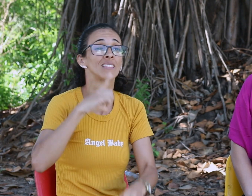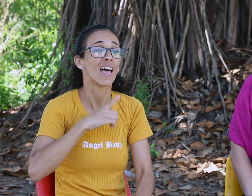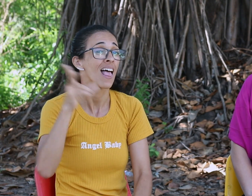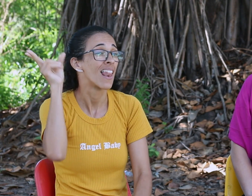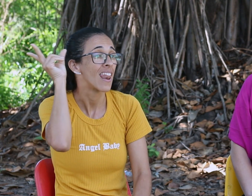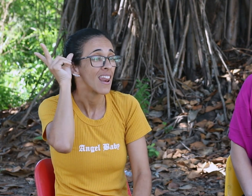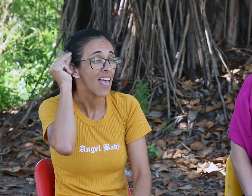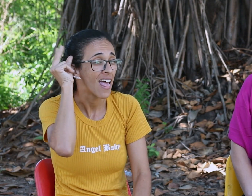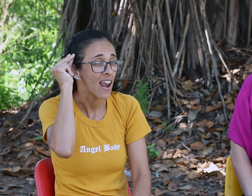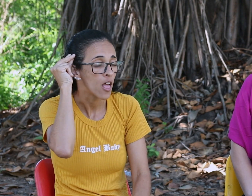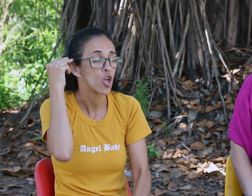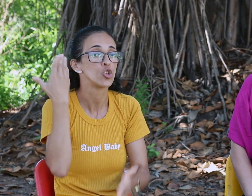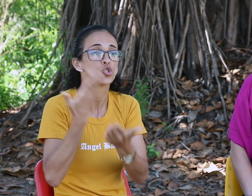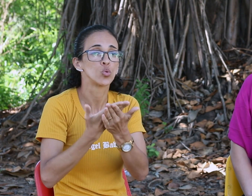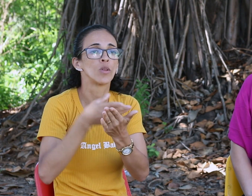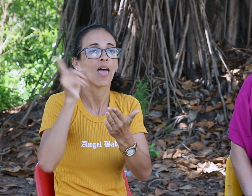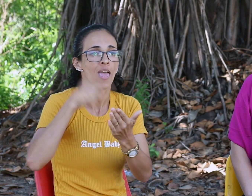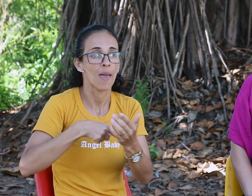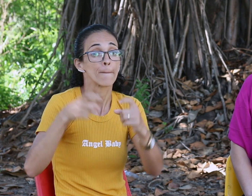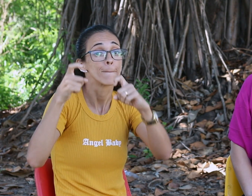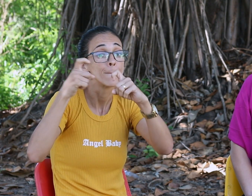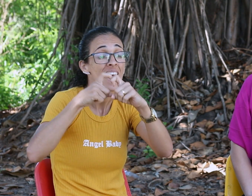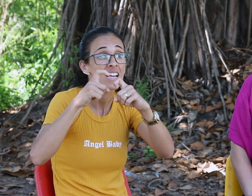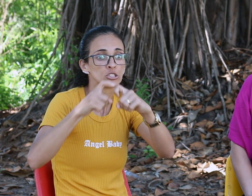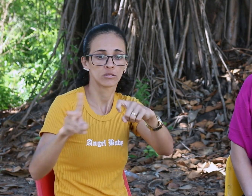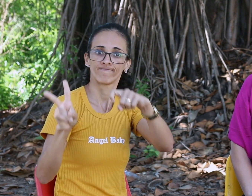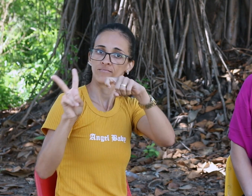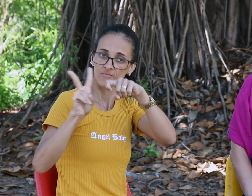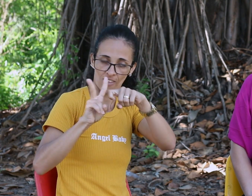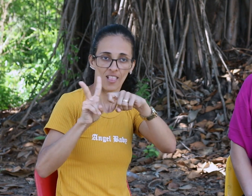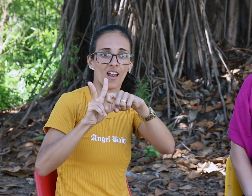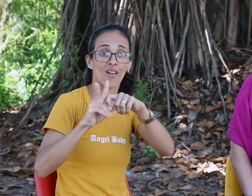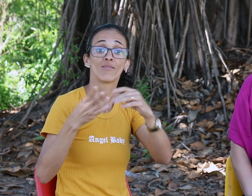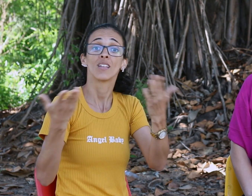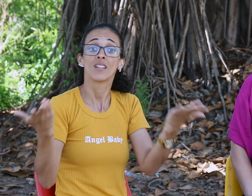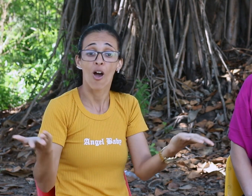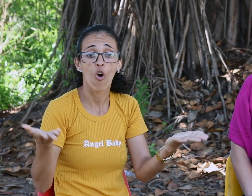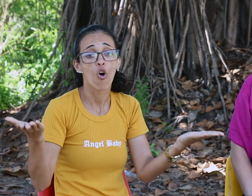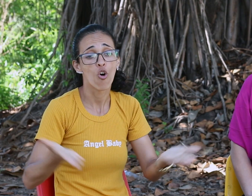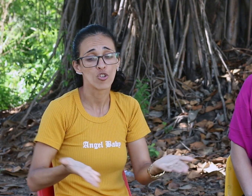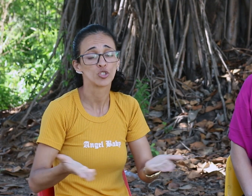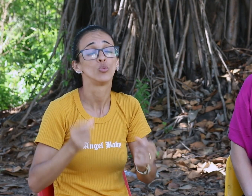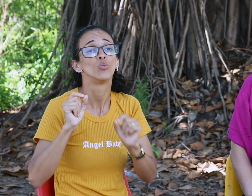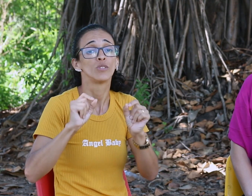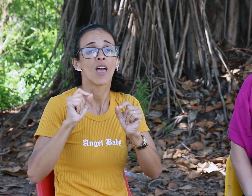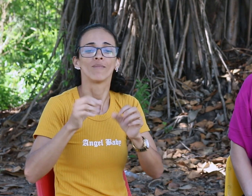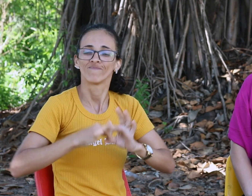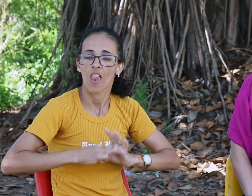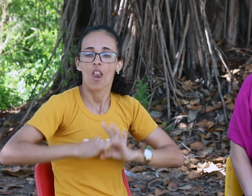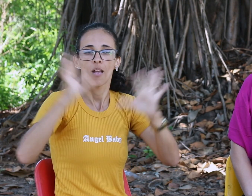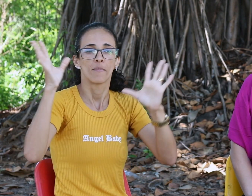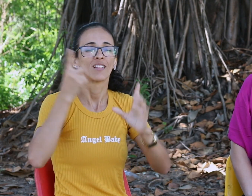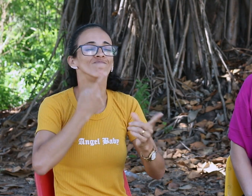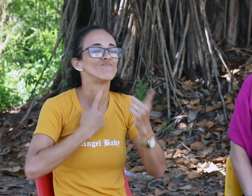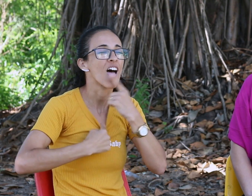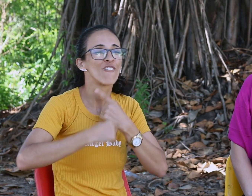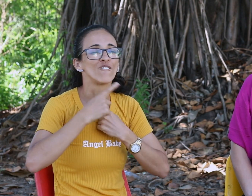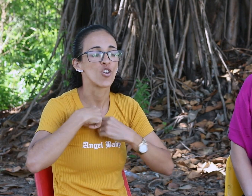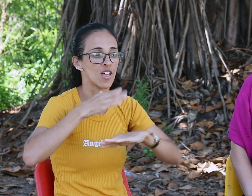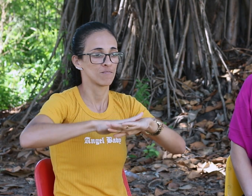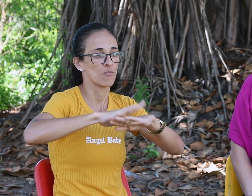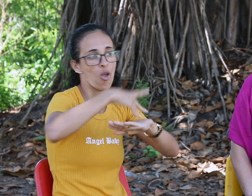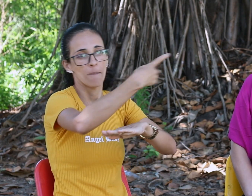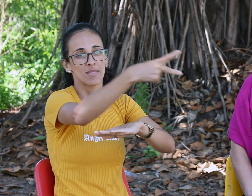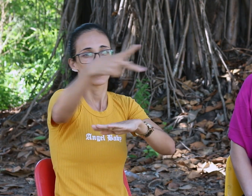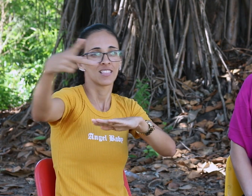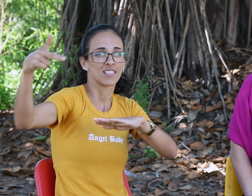surda também, que está formando em administração. A Helena está fazendo veterinário, medicina veterinária. Então o que é? Hoje